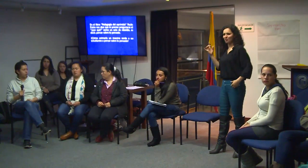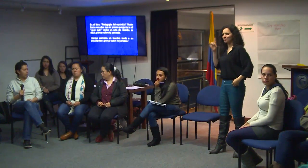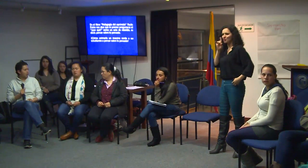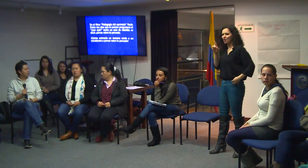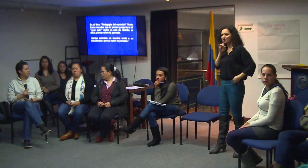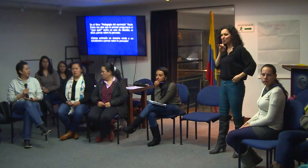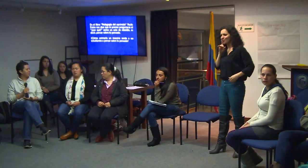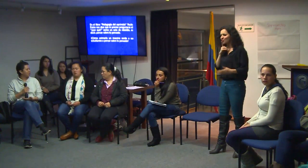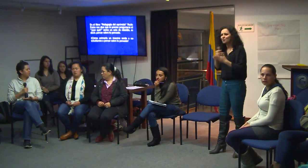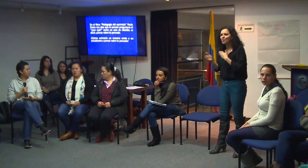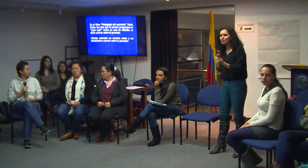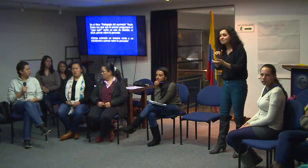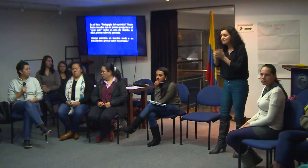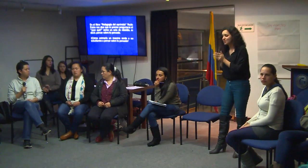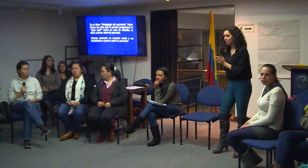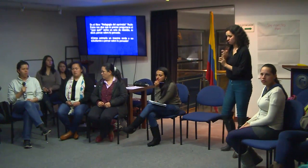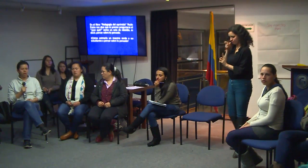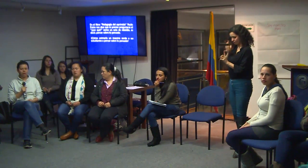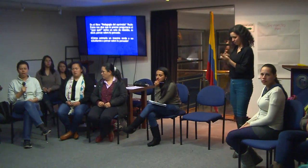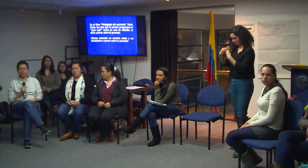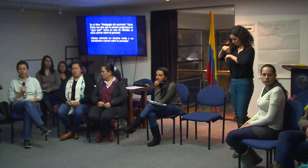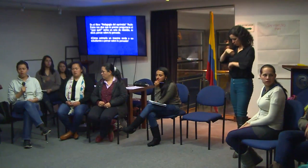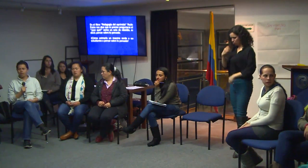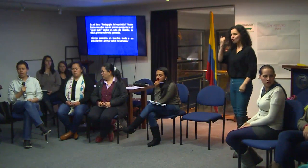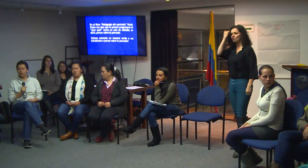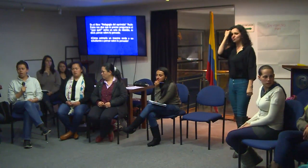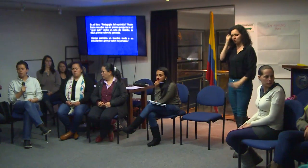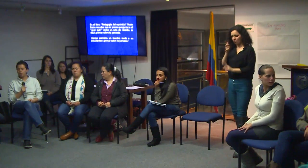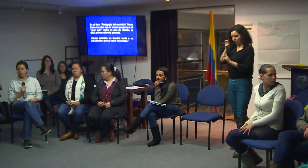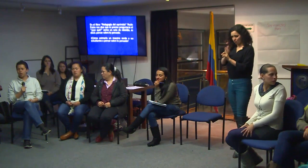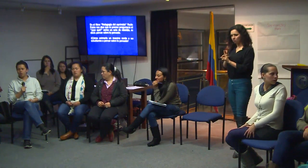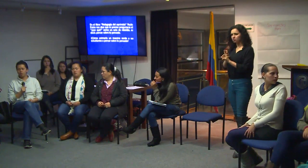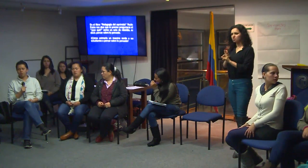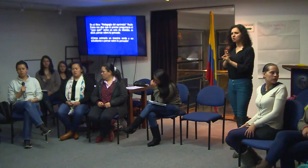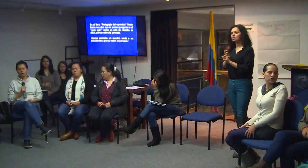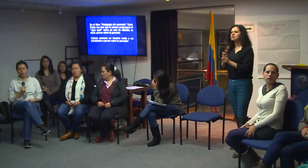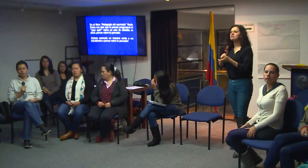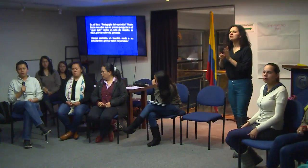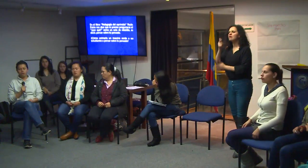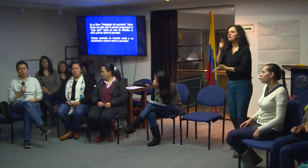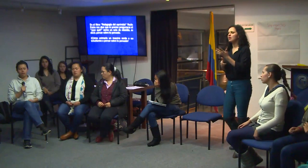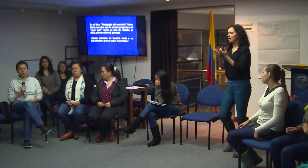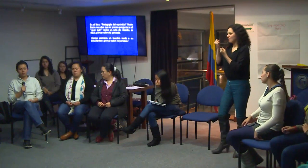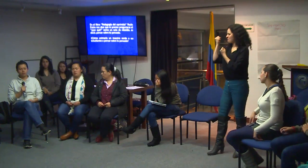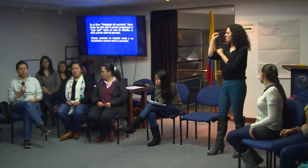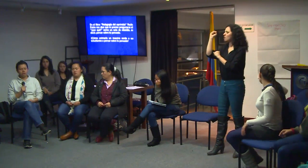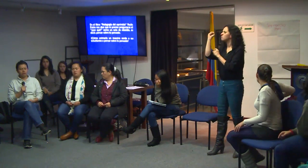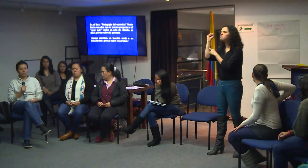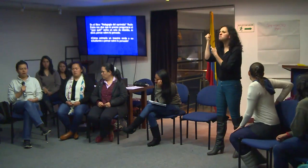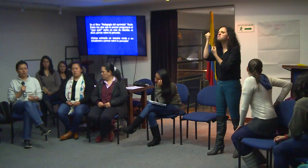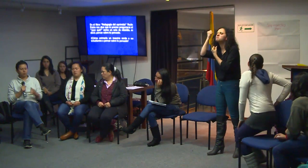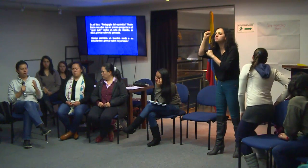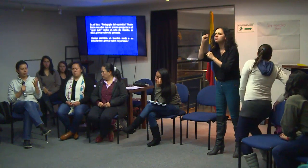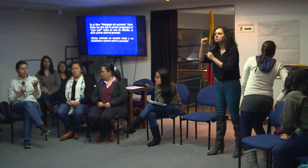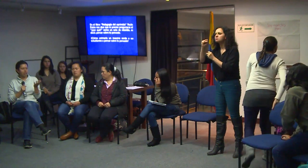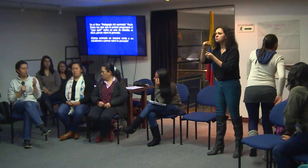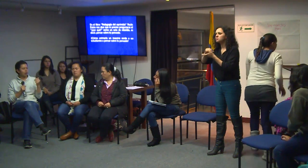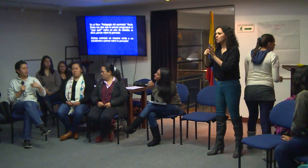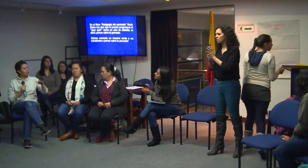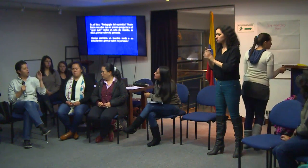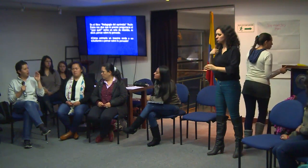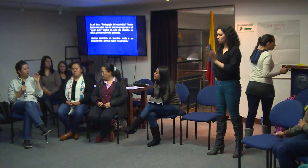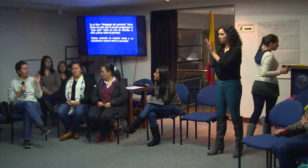las funciones del ser maestro. Esa rebeldía en que el estudiante no satisfaga su